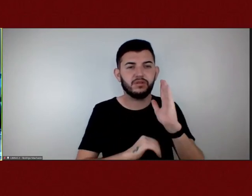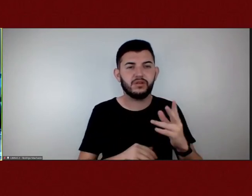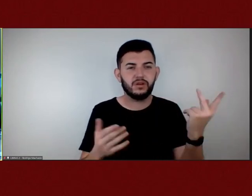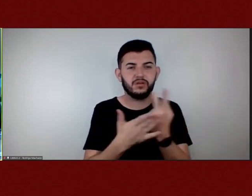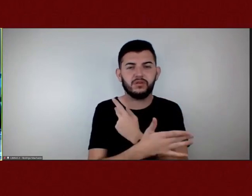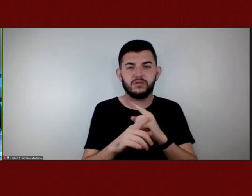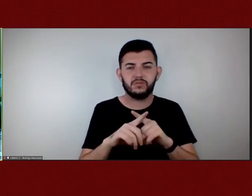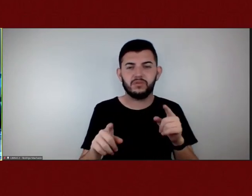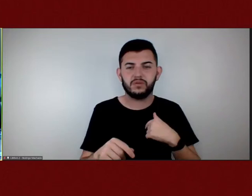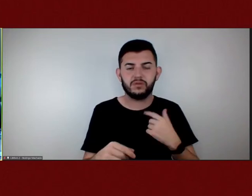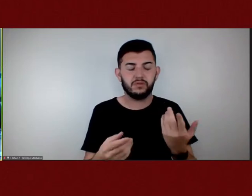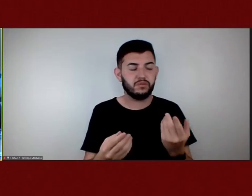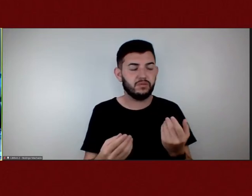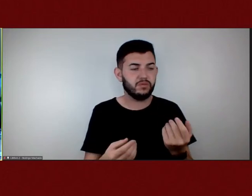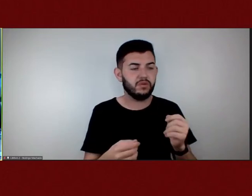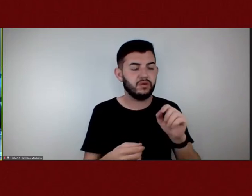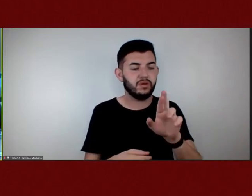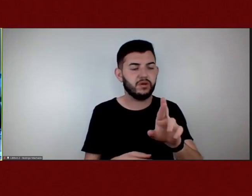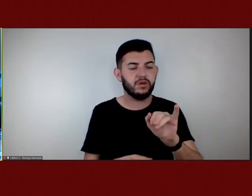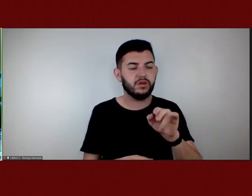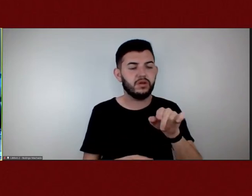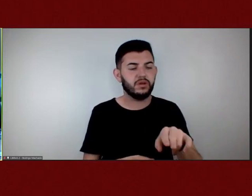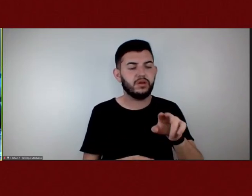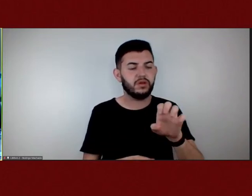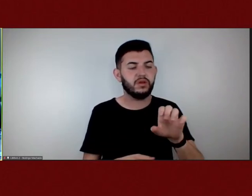principais estudiosos do comunismo no Chile,